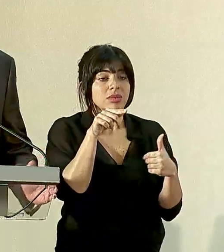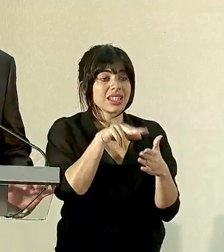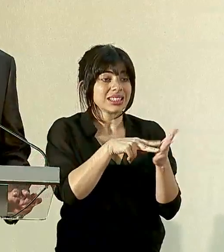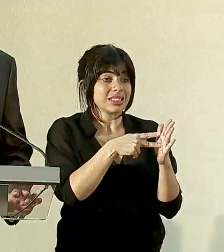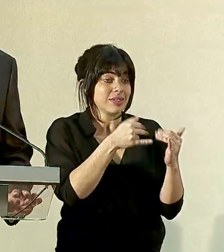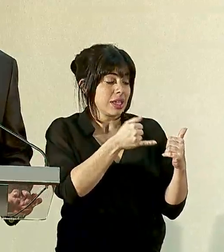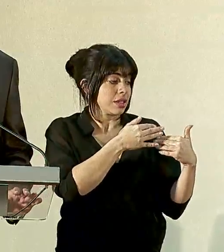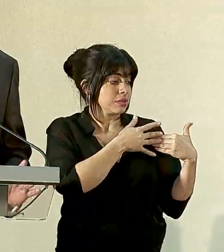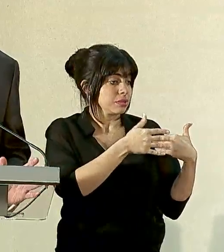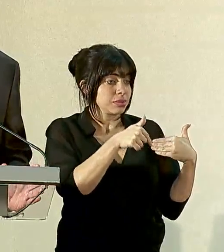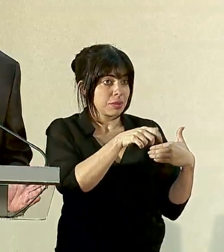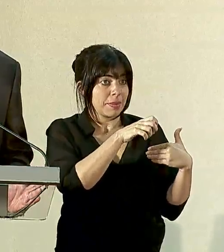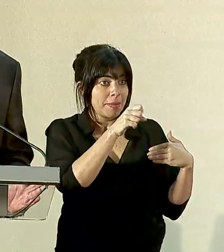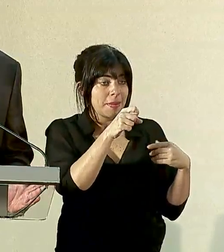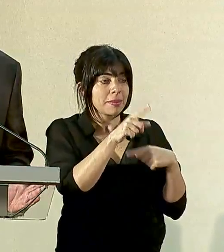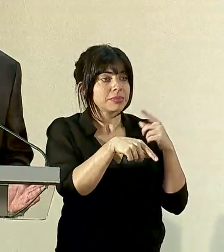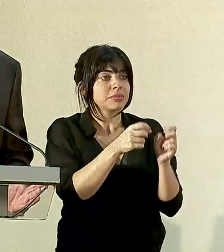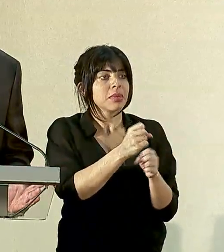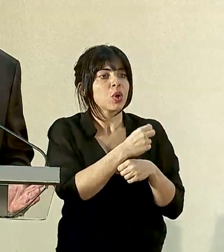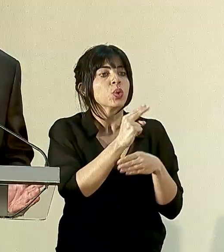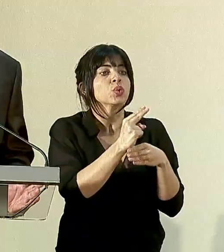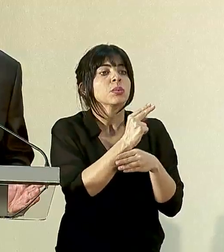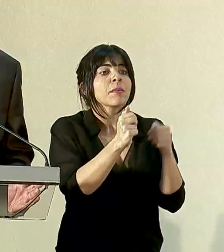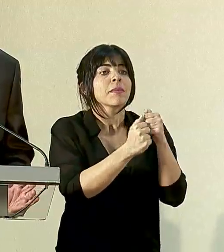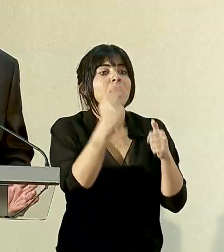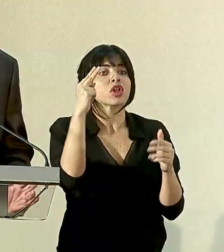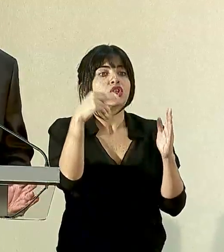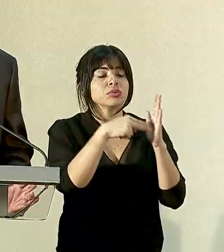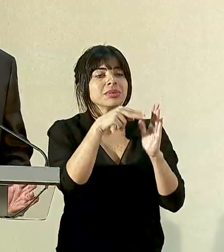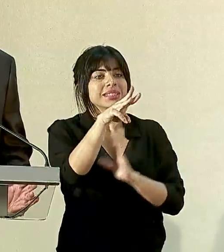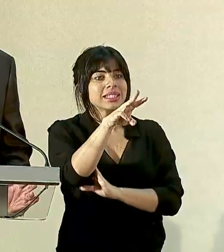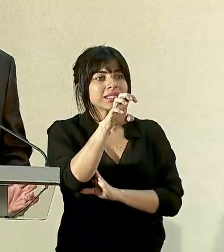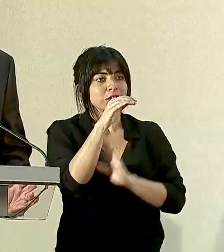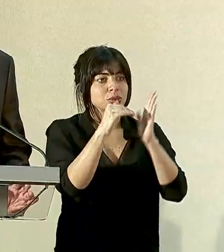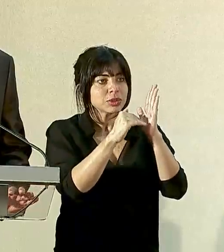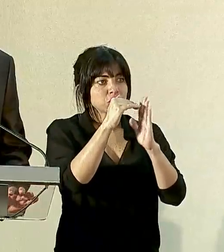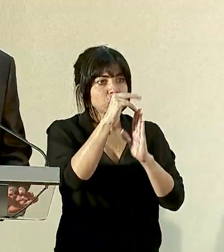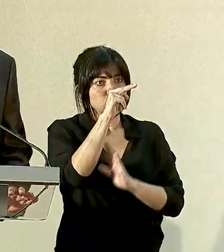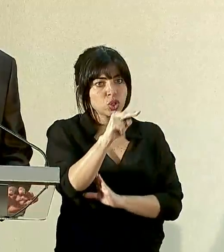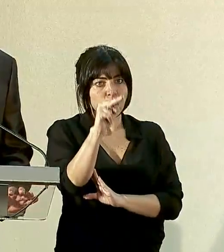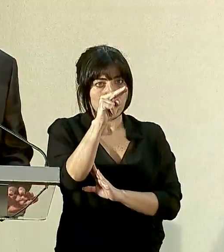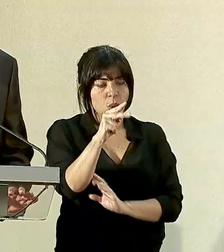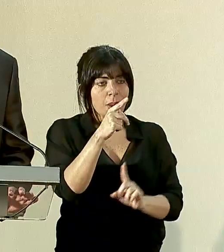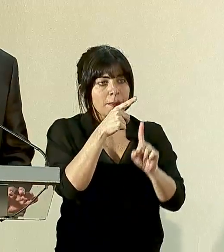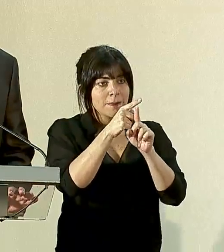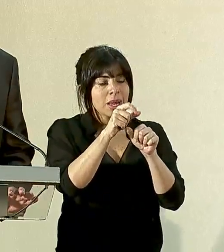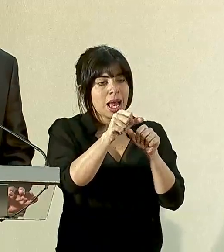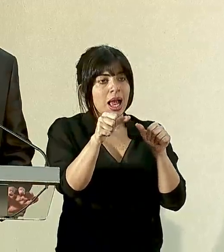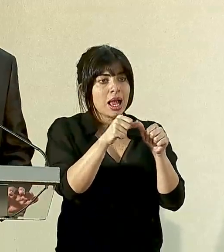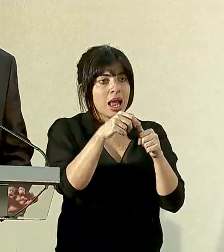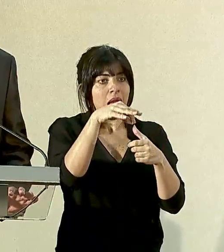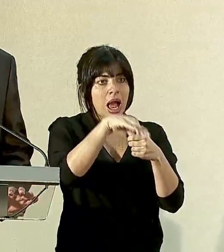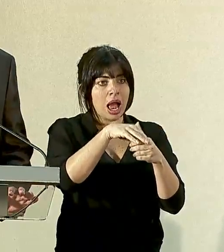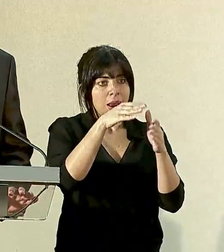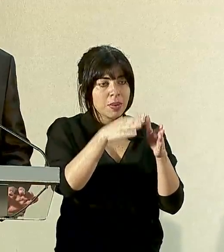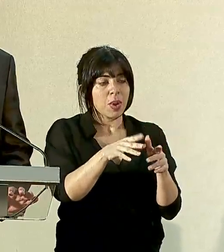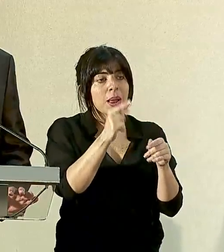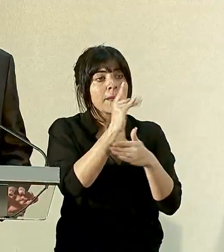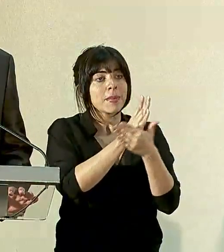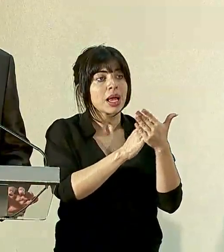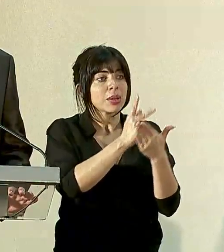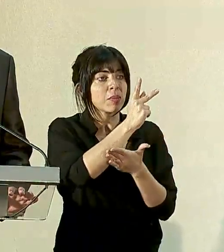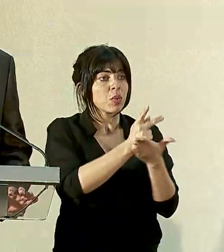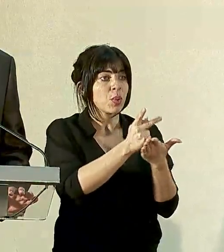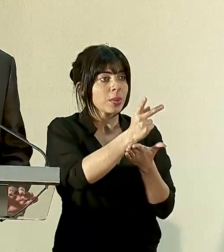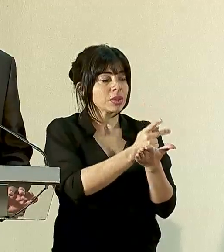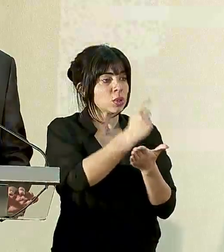este transcurso de este mes se va a estar ejecutando más de 2.600 millones de colones para el sector agropecuario, tanto de la